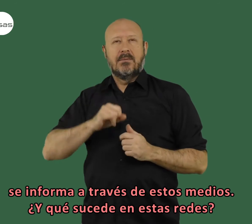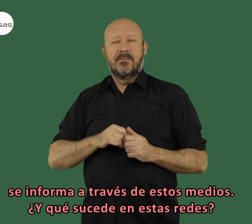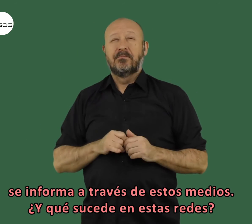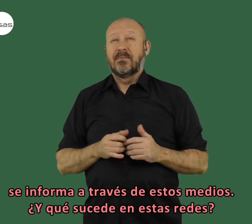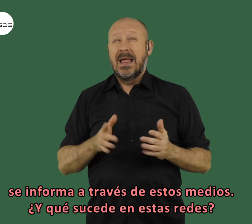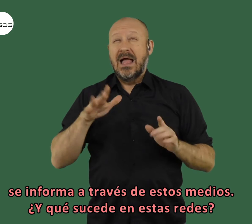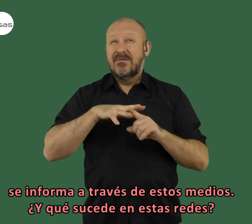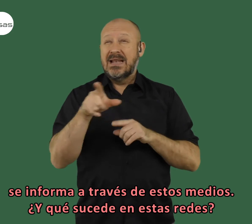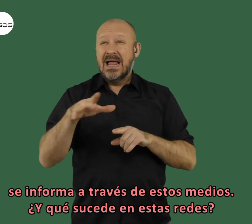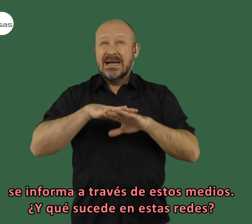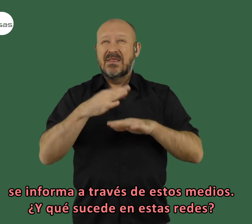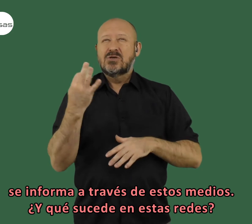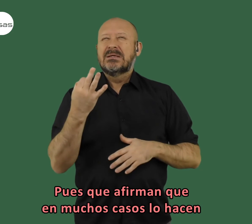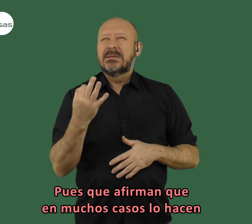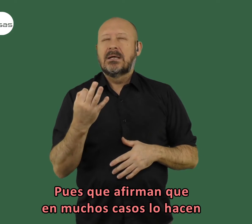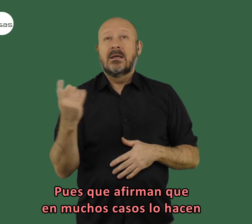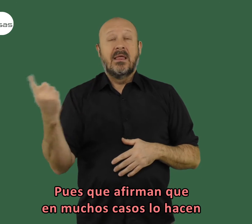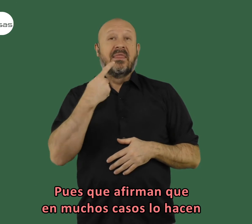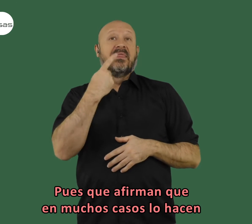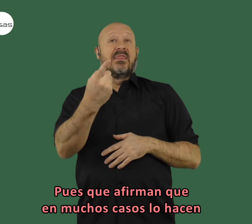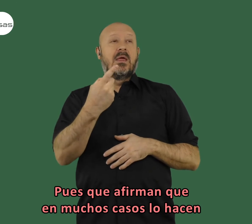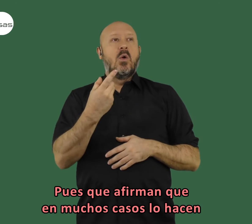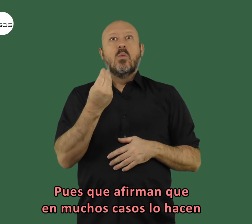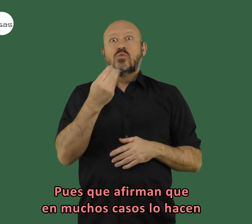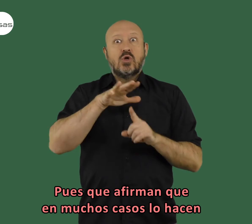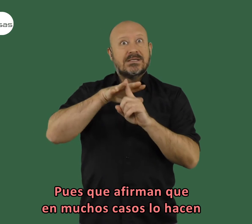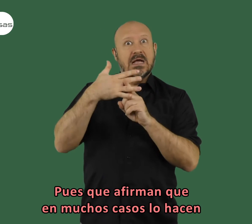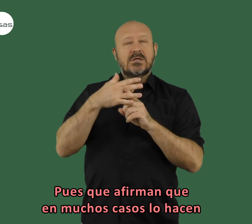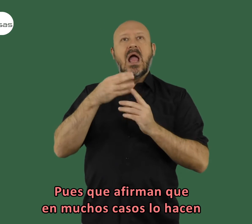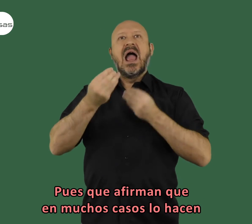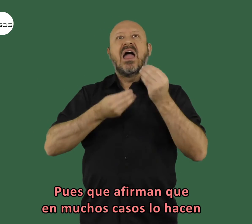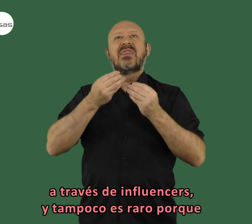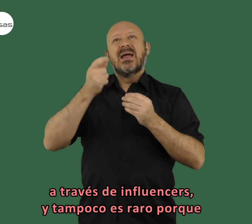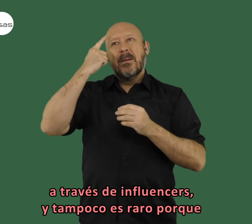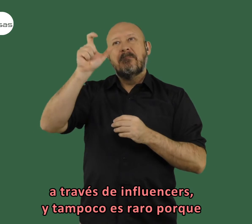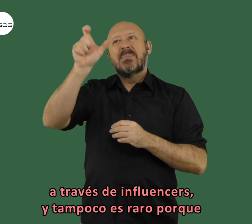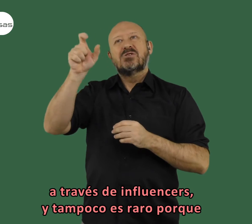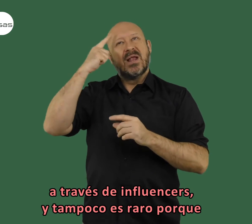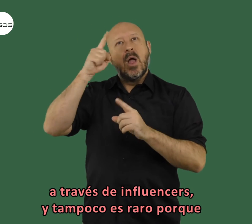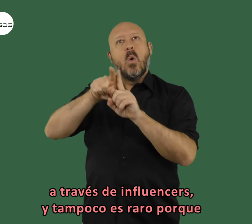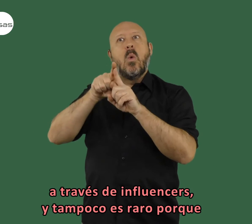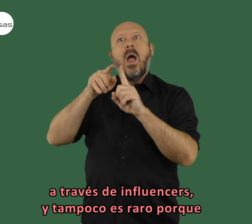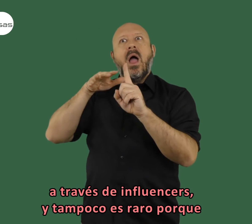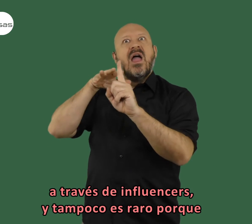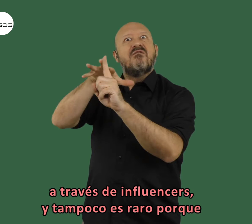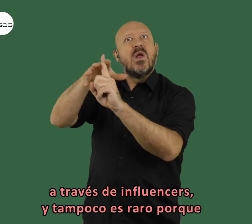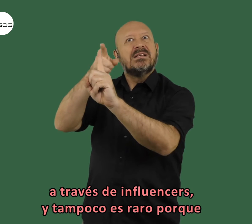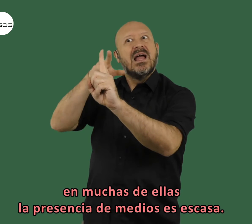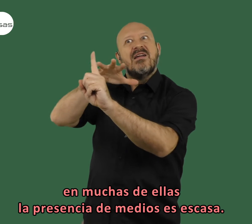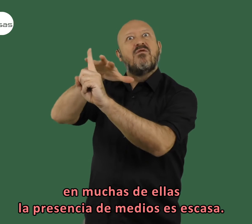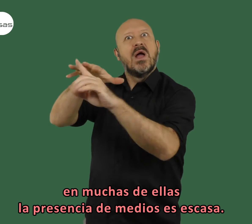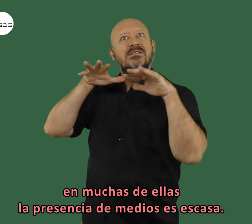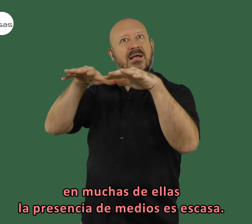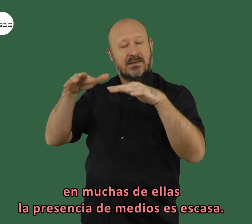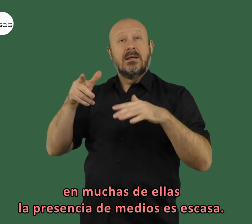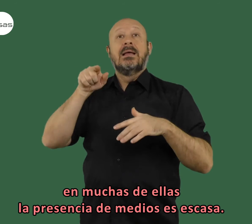medios. ¿Y qué sucede en estas redes? Pues que afirman que en muchos casos lo hacen a través de influencers. Y tampoco es raro, porque